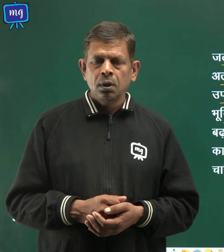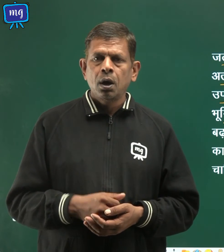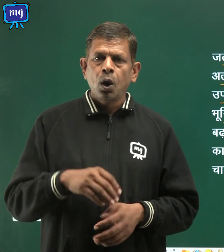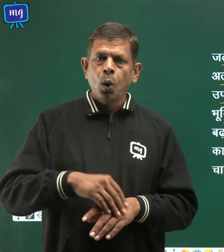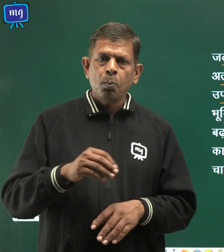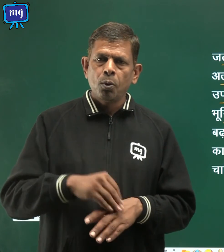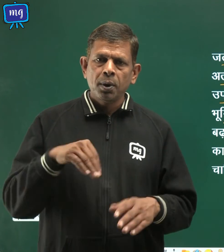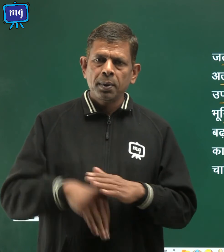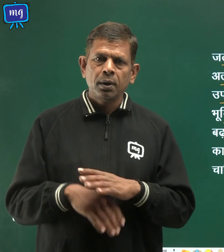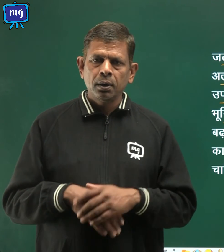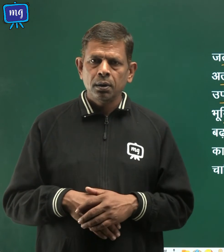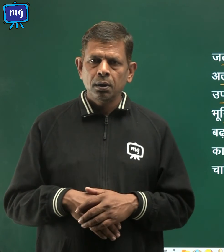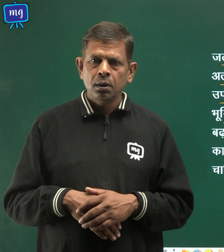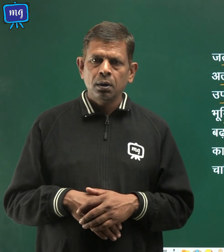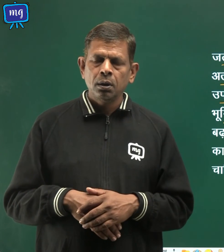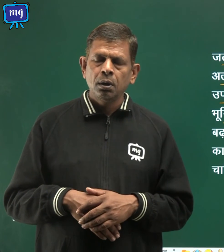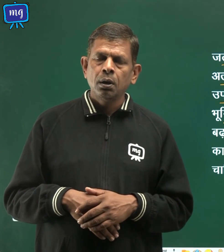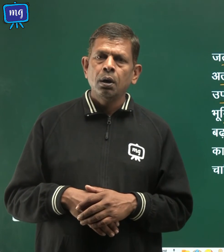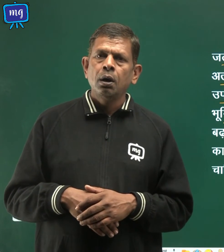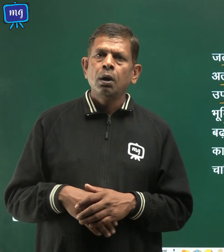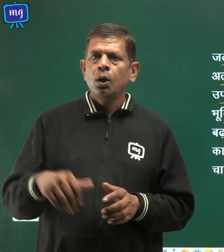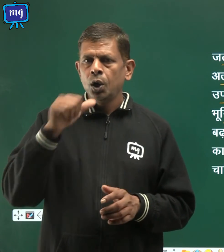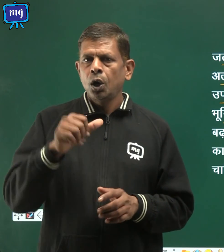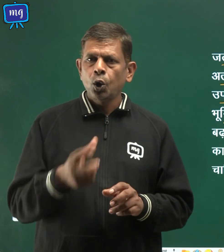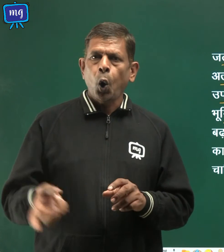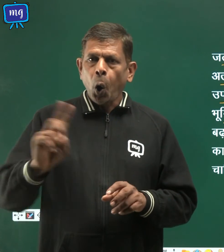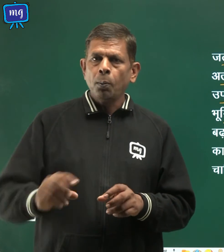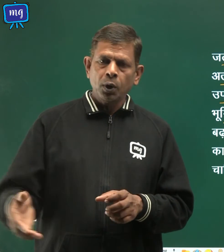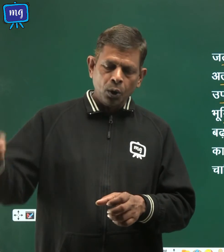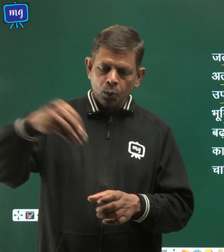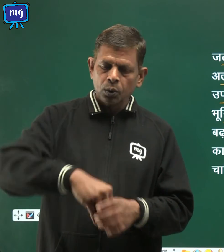भूमि में जल के पुनः पूर्ति को